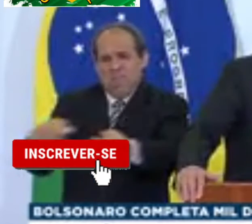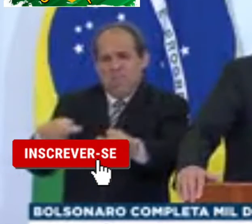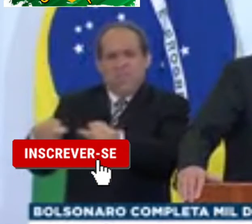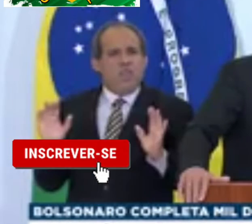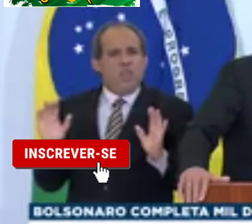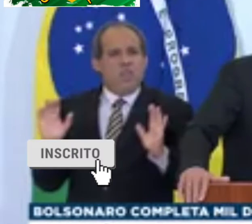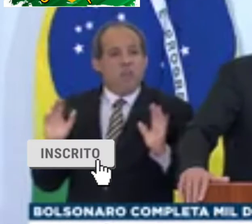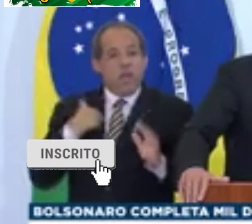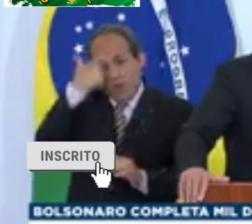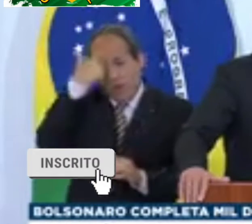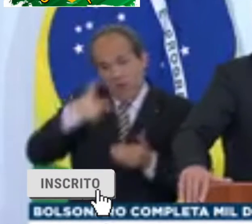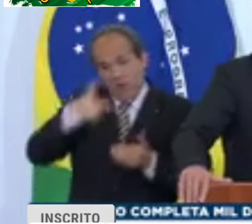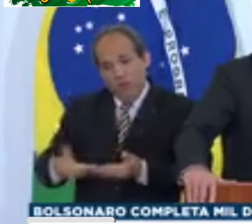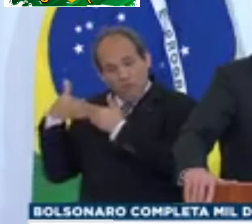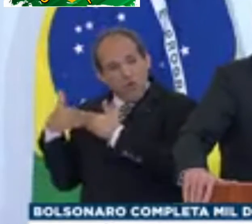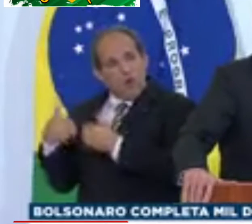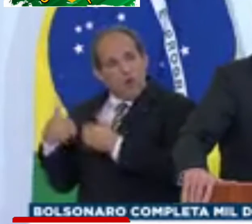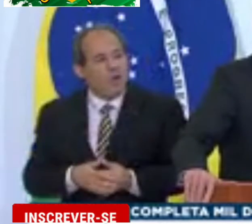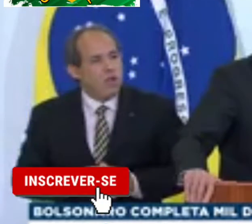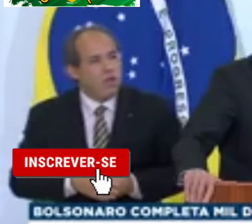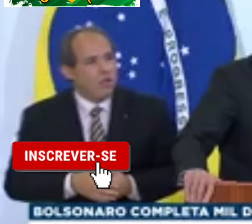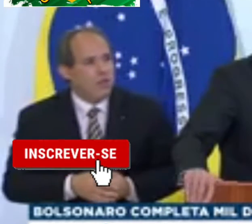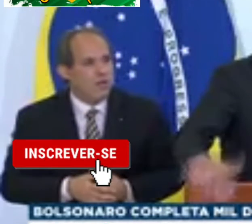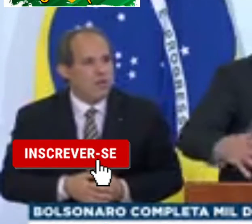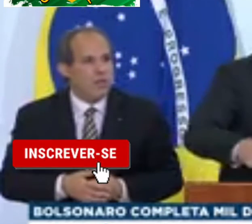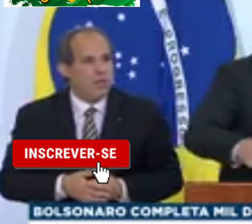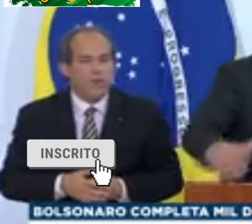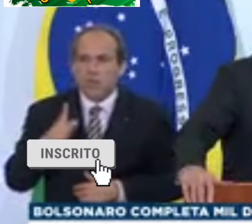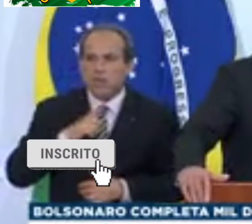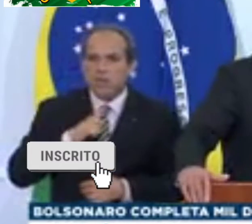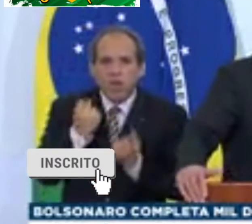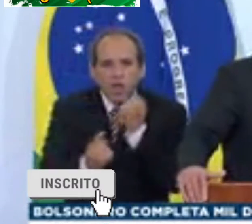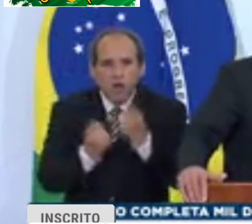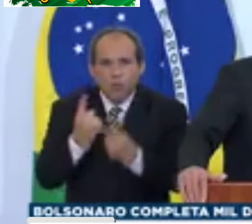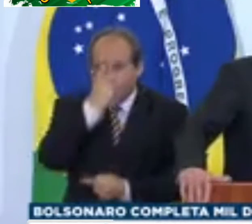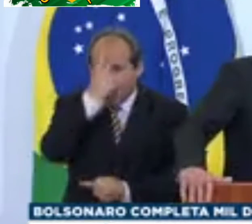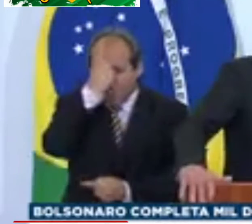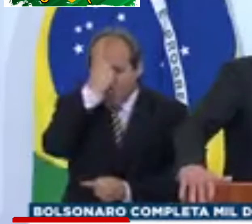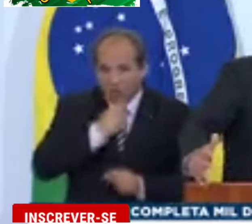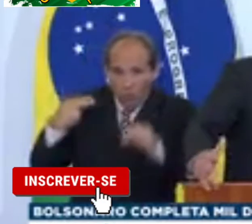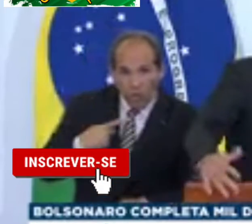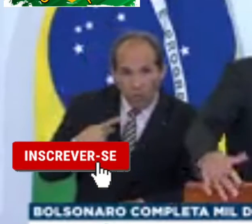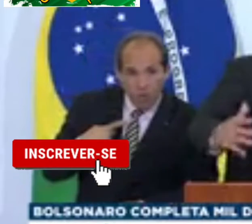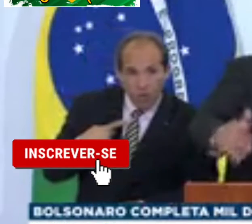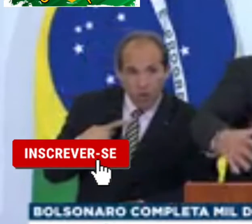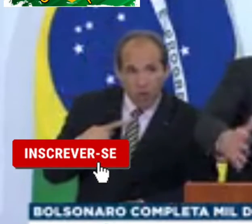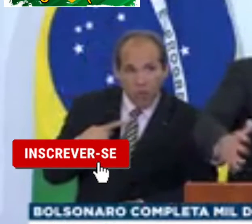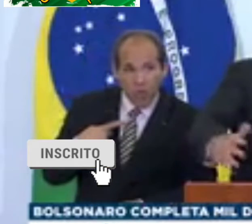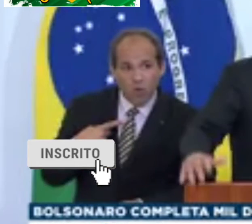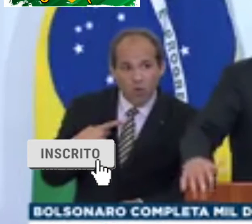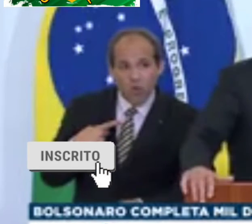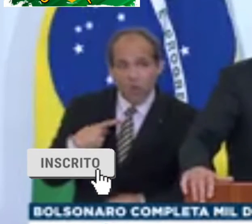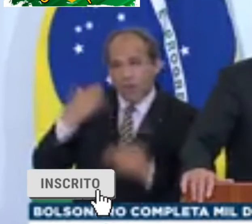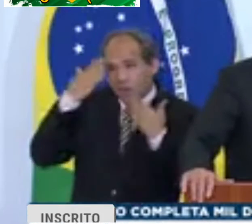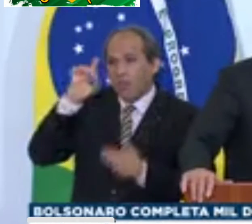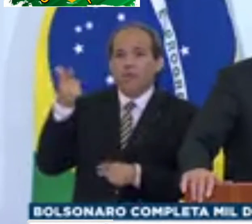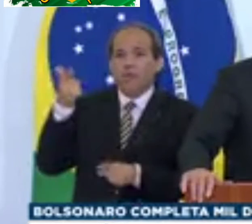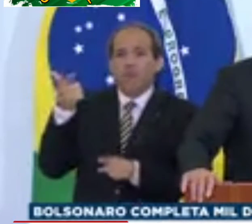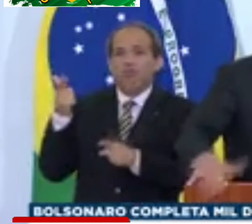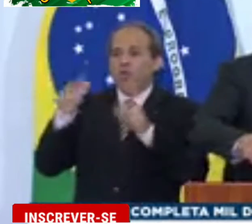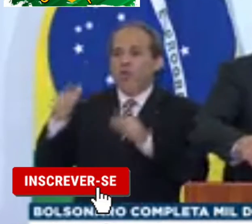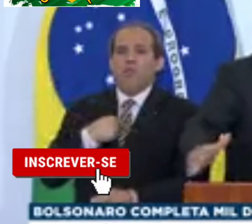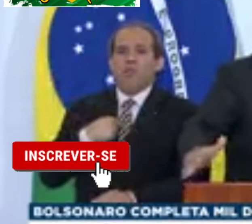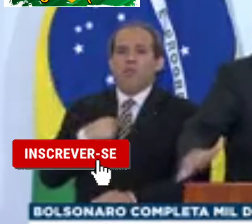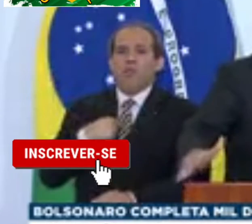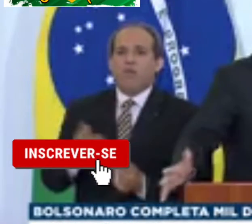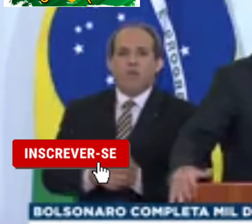de combate, quem sobra para o outro lado? Tem alguém do perfil semelhante ao meu? Alguns podem perguntar, graças a Deus não tem. Então eu